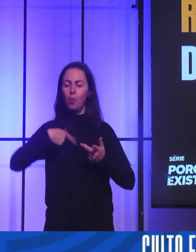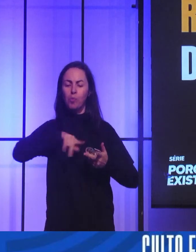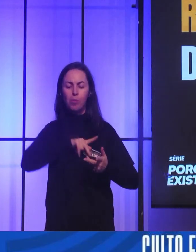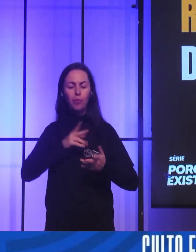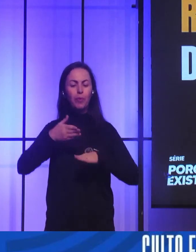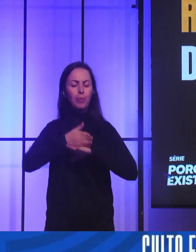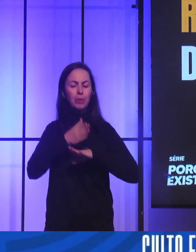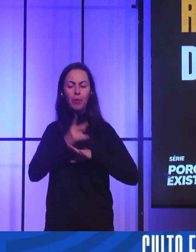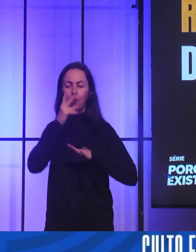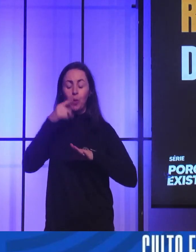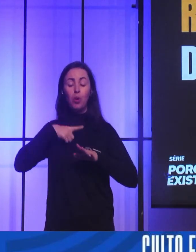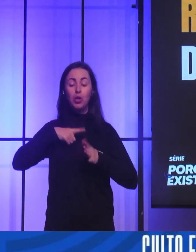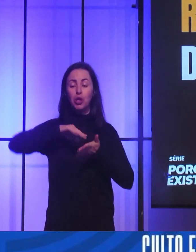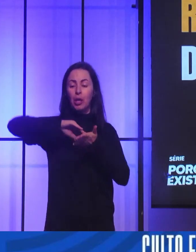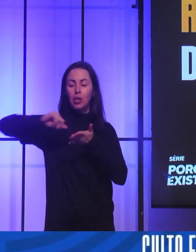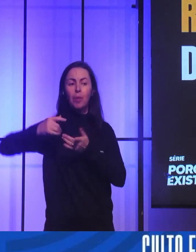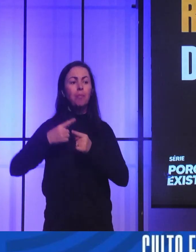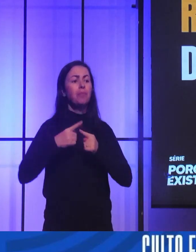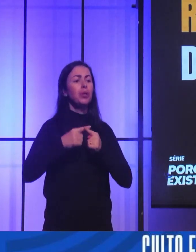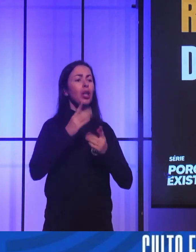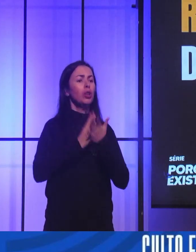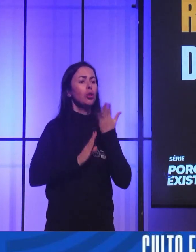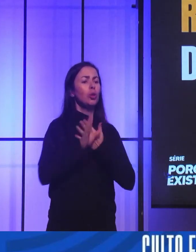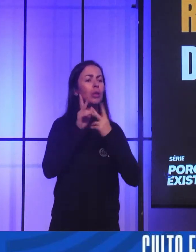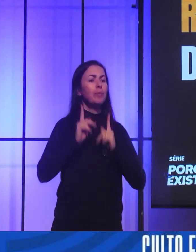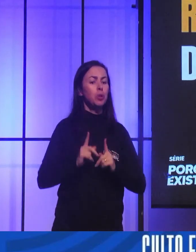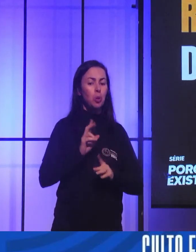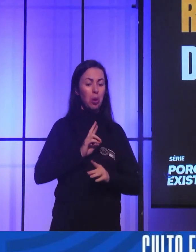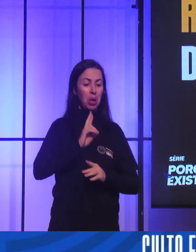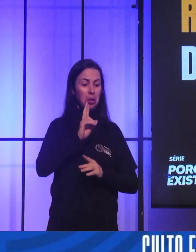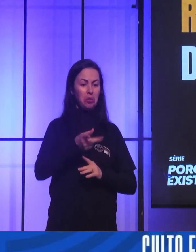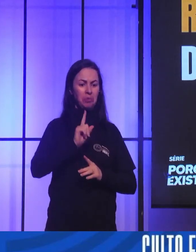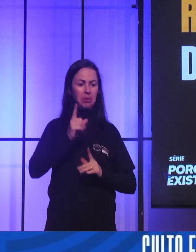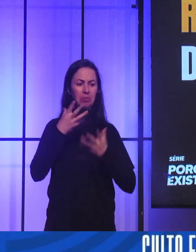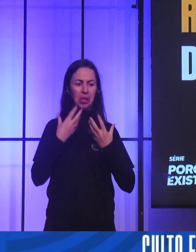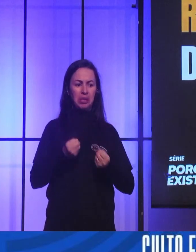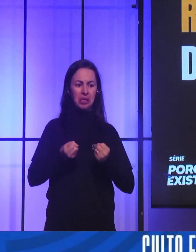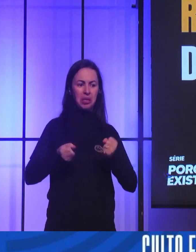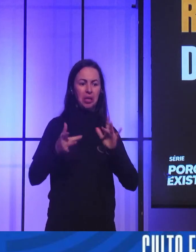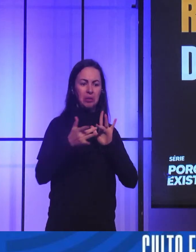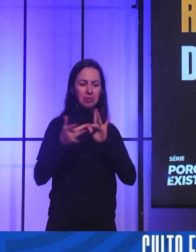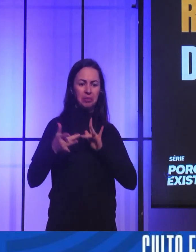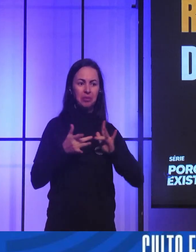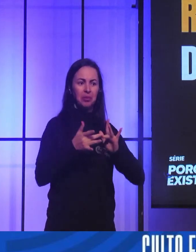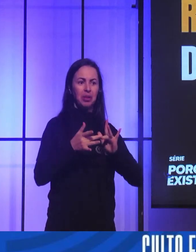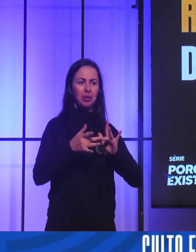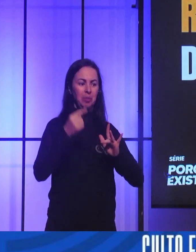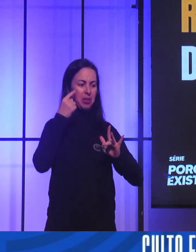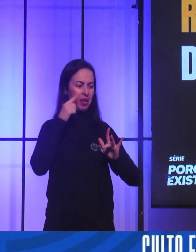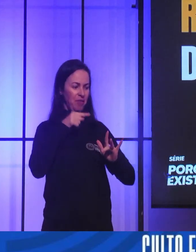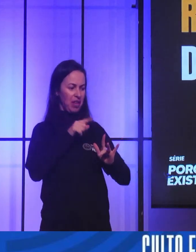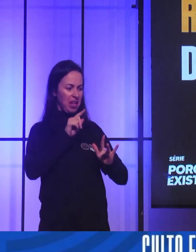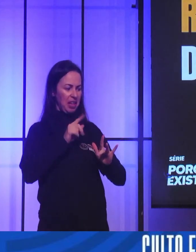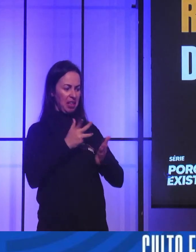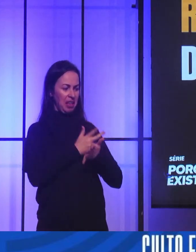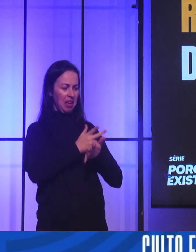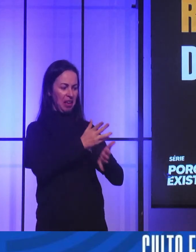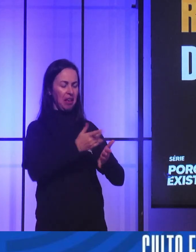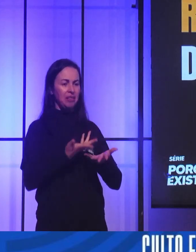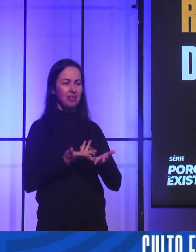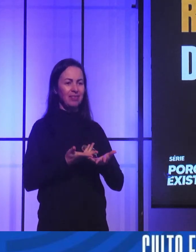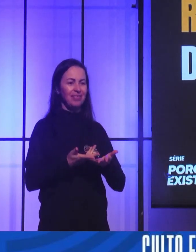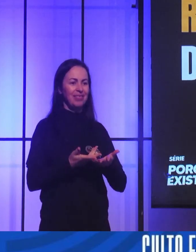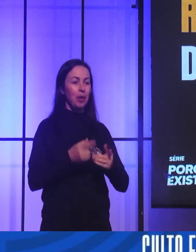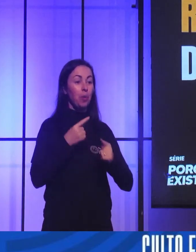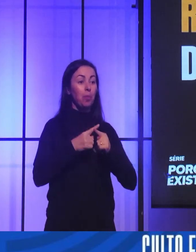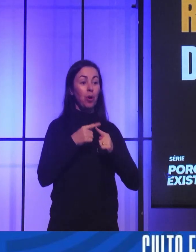que eram discriminadas, todos aqueles que os religiosos consideravam sujos, imundos, traidores. E o texto diz